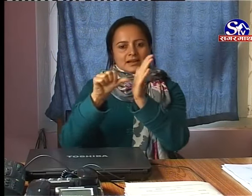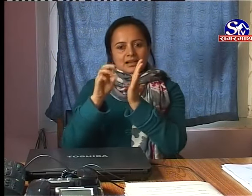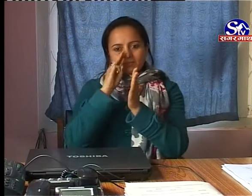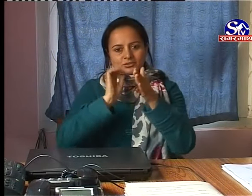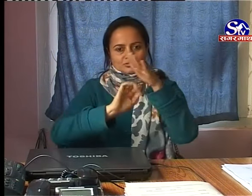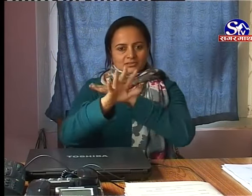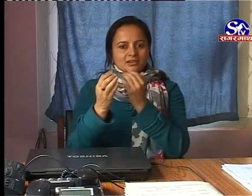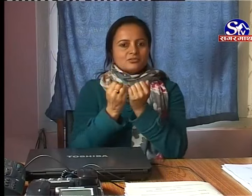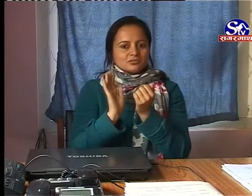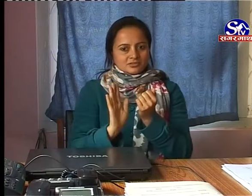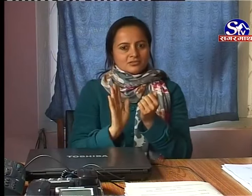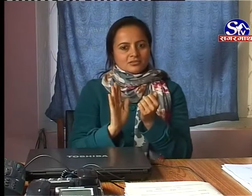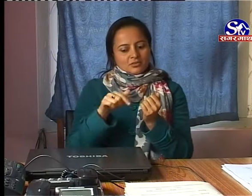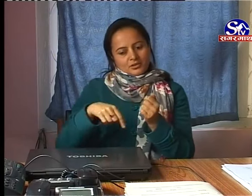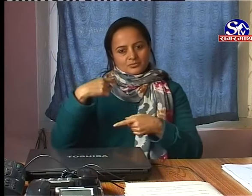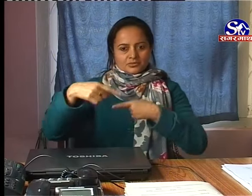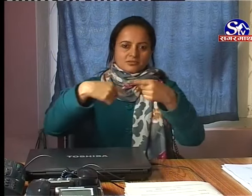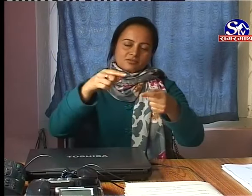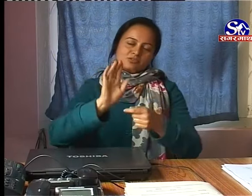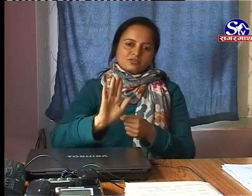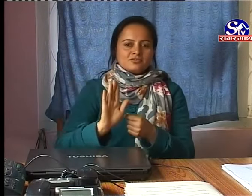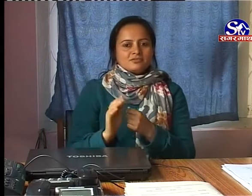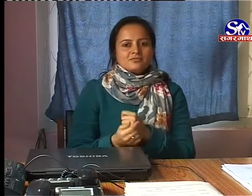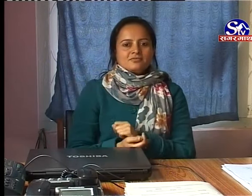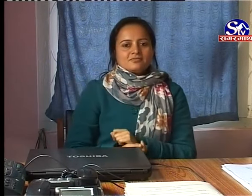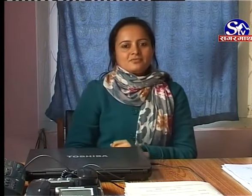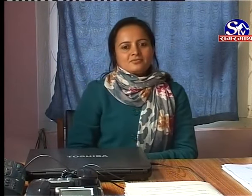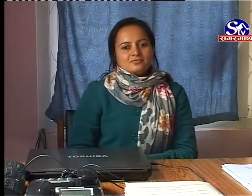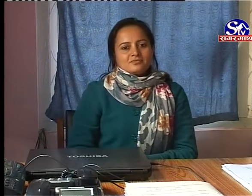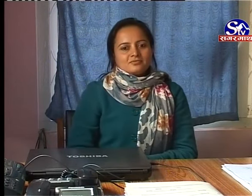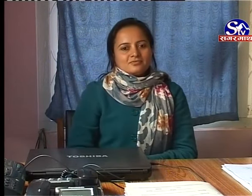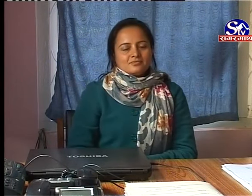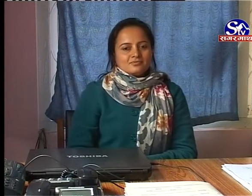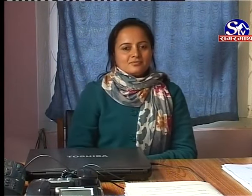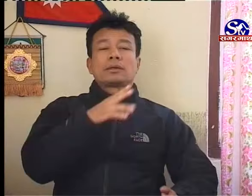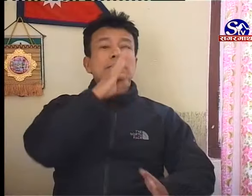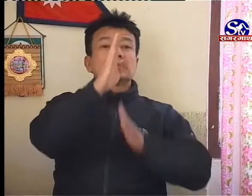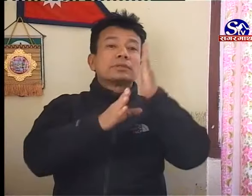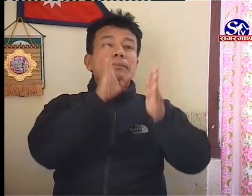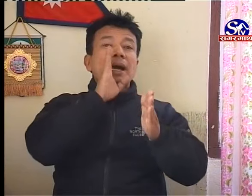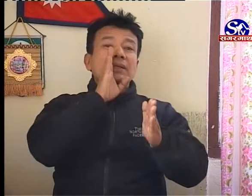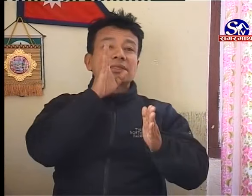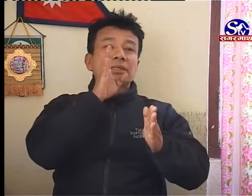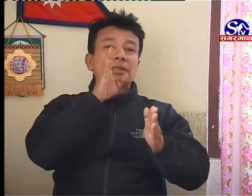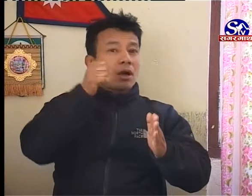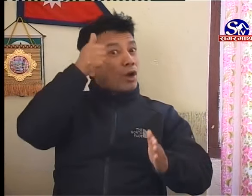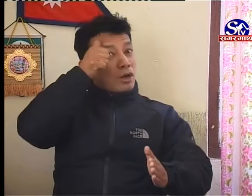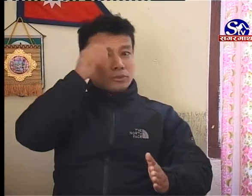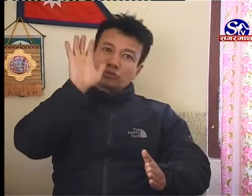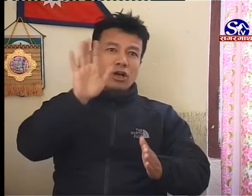अहिले जस्तै हामीले यो वर्षमा पनि 13 जिल्लामा चाहिँ साङ्केतिक भाषा कार्यक्रमहरू सञ्चालन गरिरहेका छौँ। साङ्केतिक भाषाको अनुभव